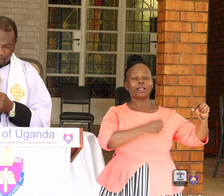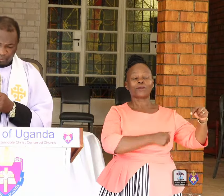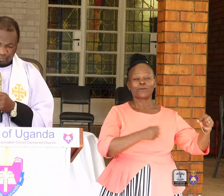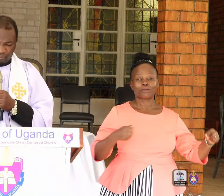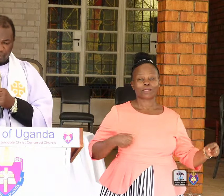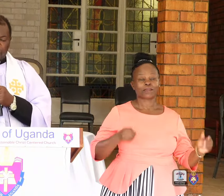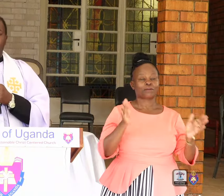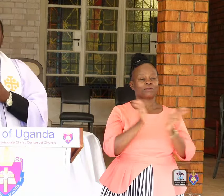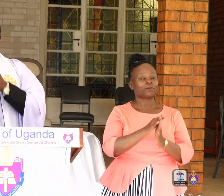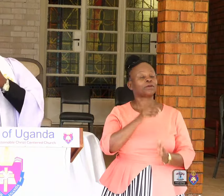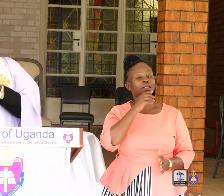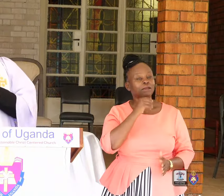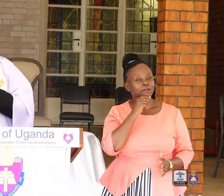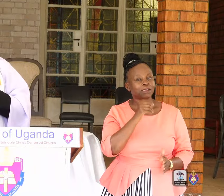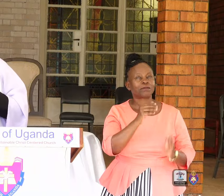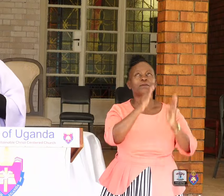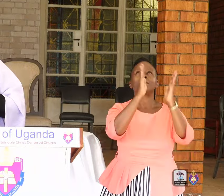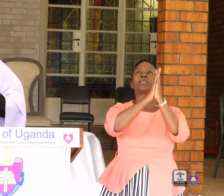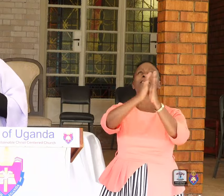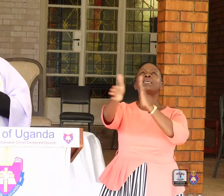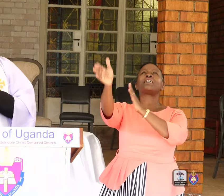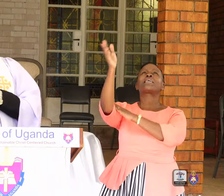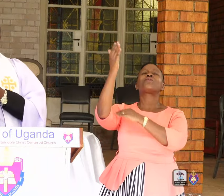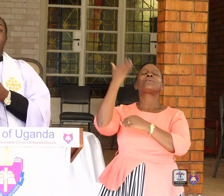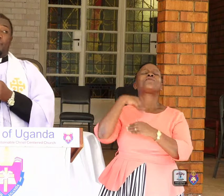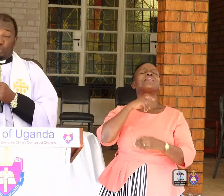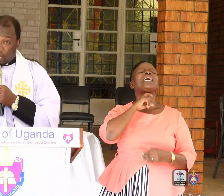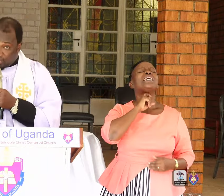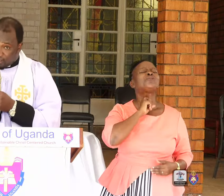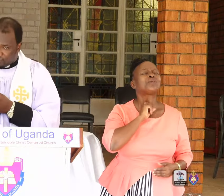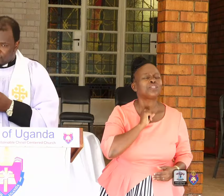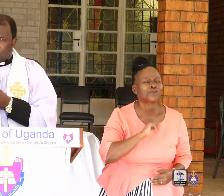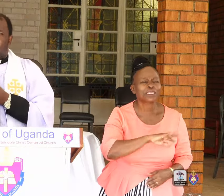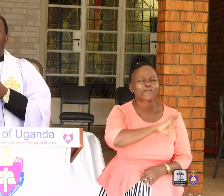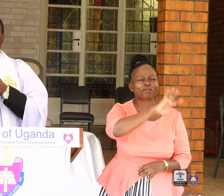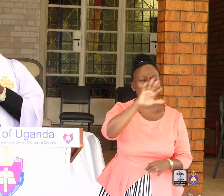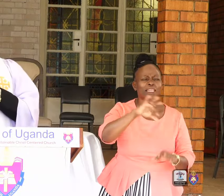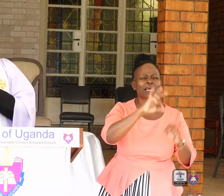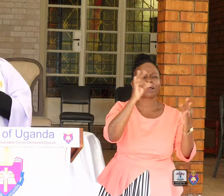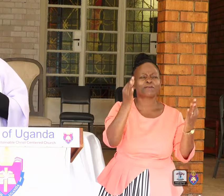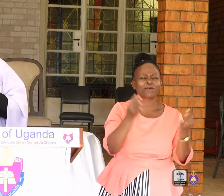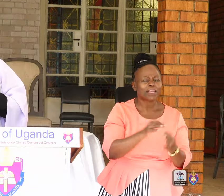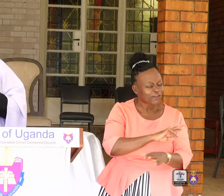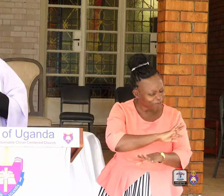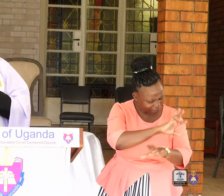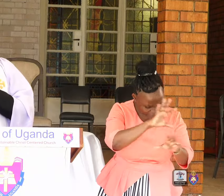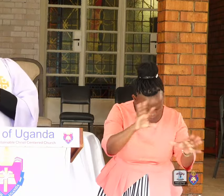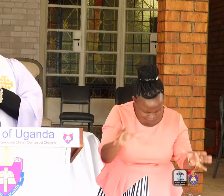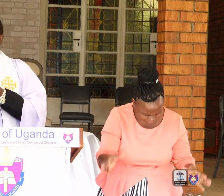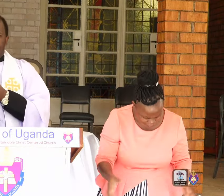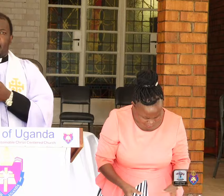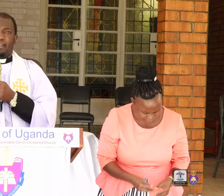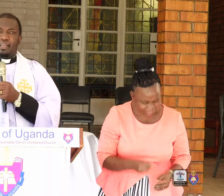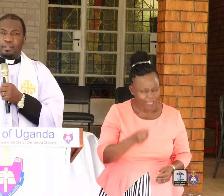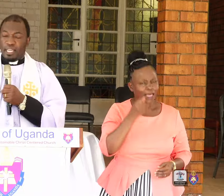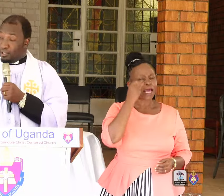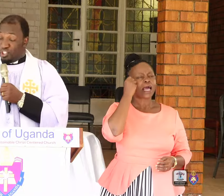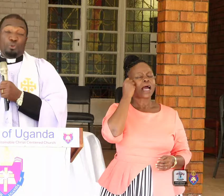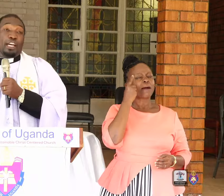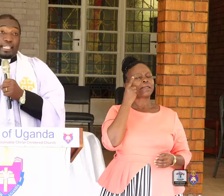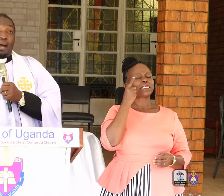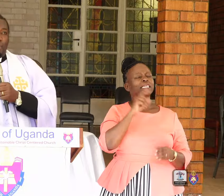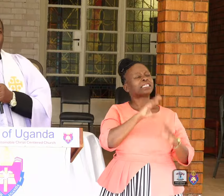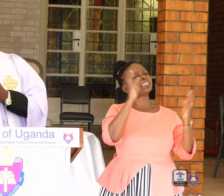bassebo neegayira Katonda atuwe ennyonta ffenna abooluganda ffenna ffenna abategedde